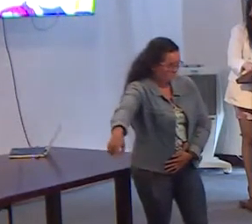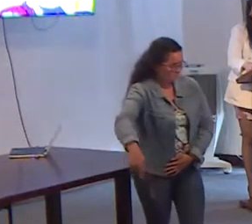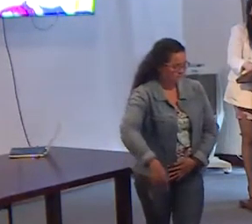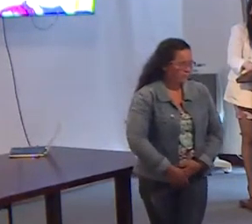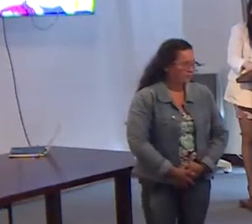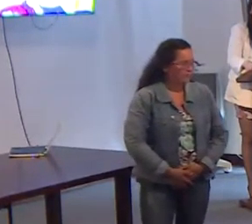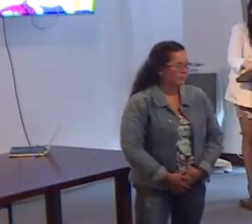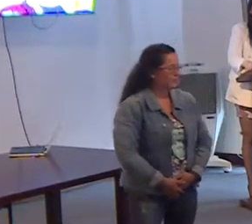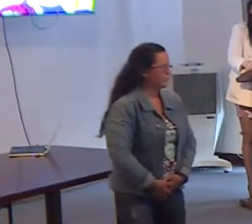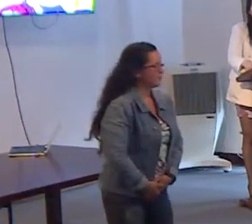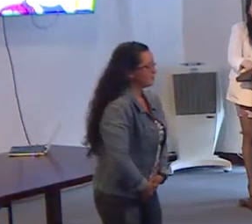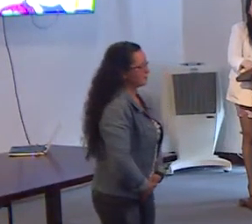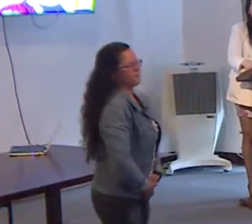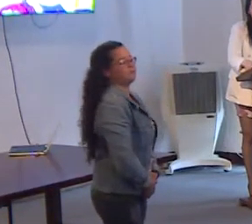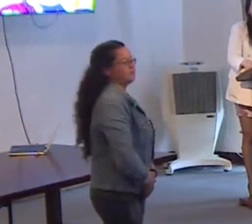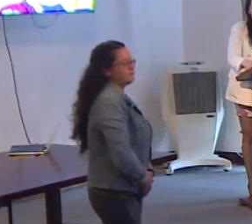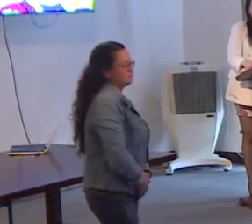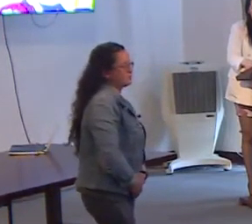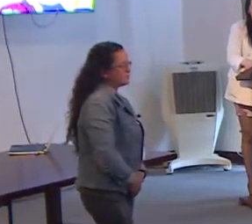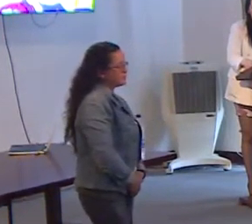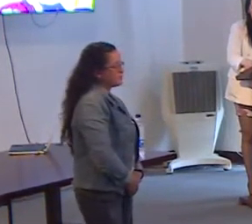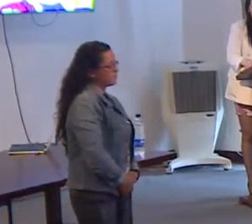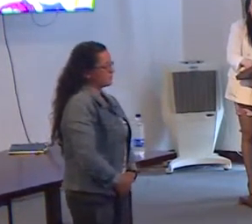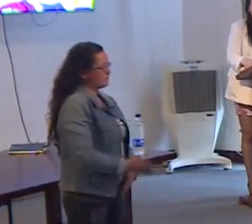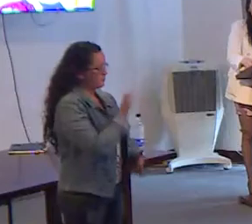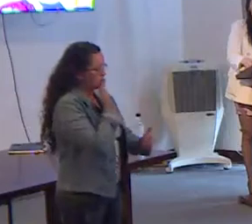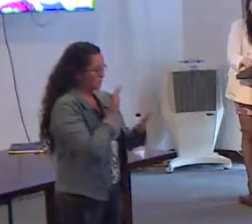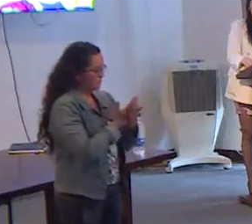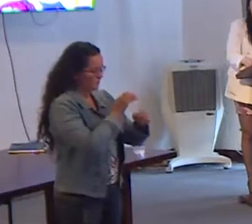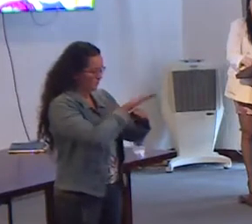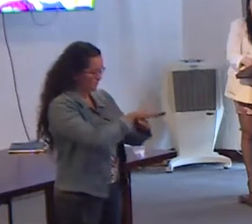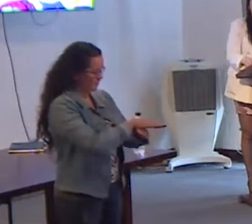Para mí hoy es un privilegio